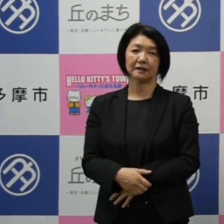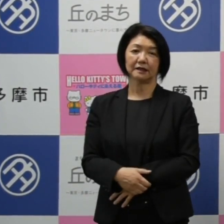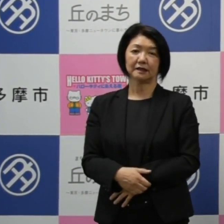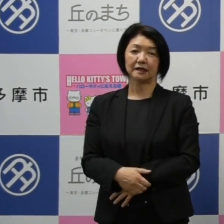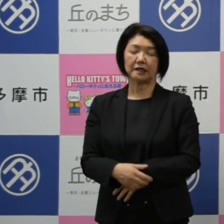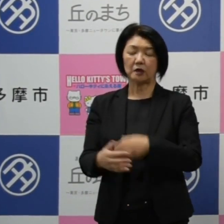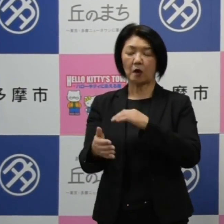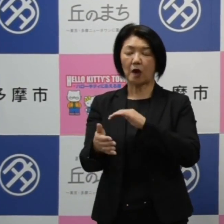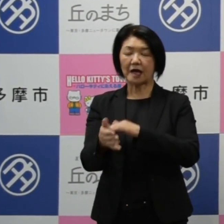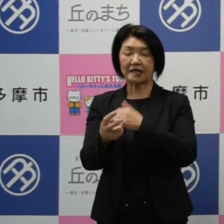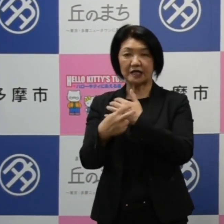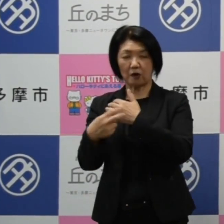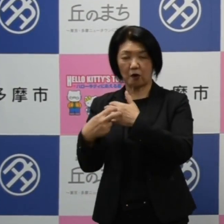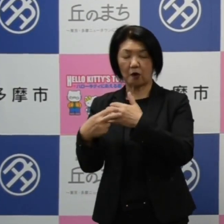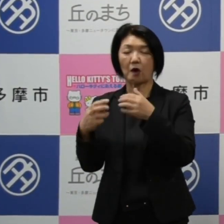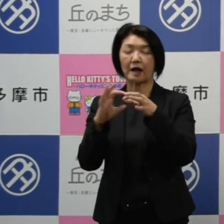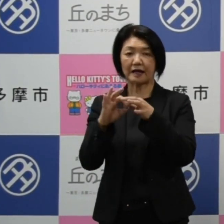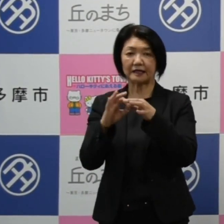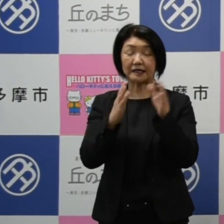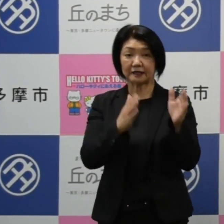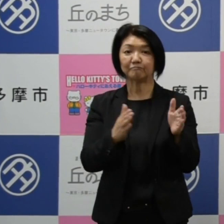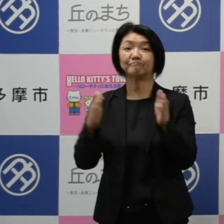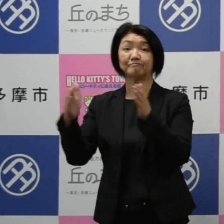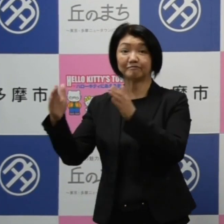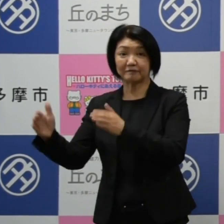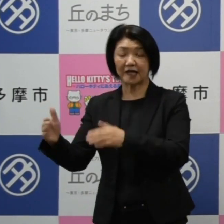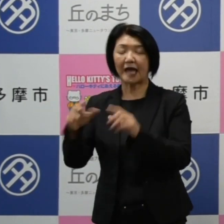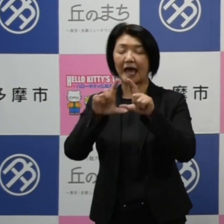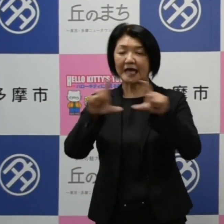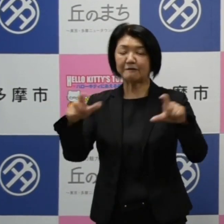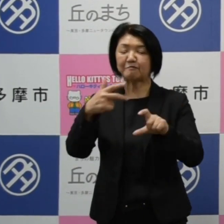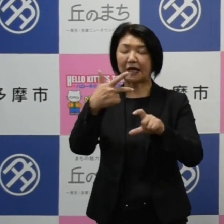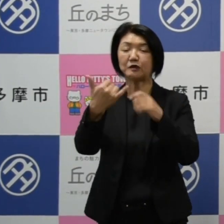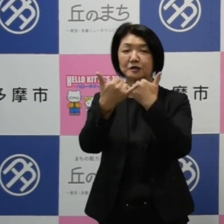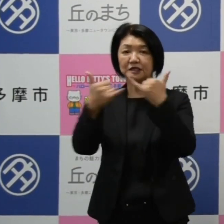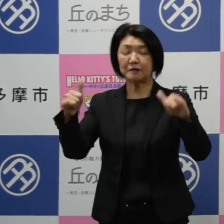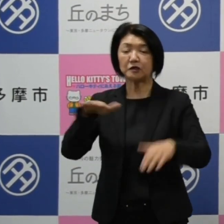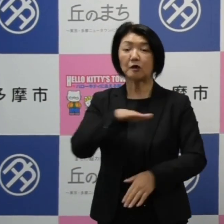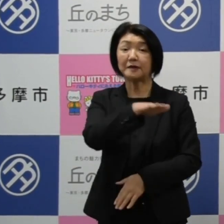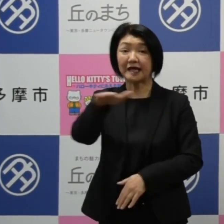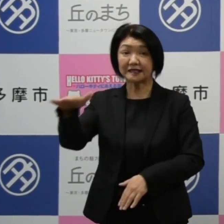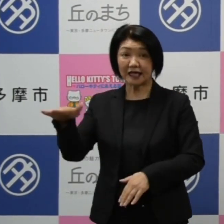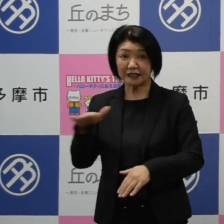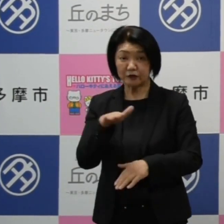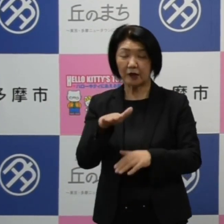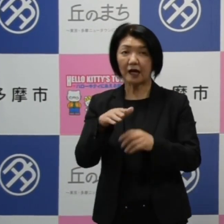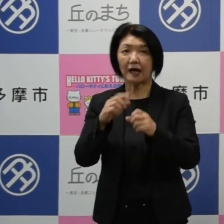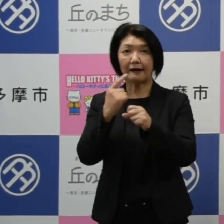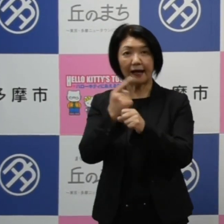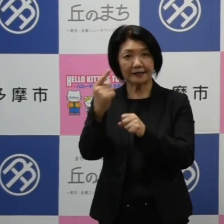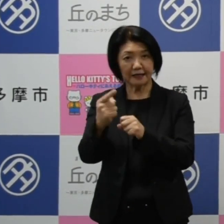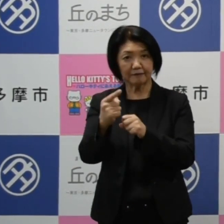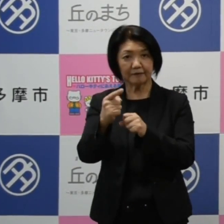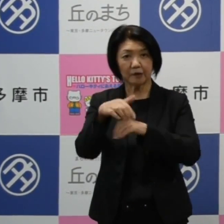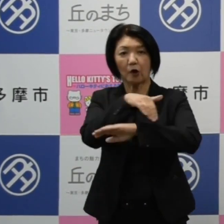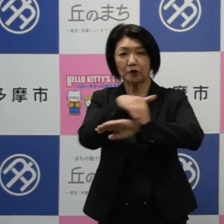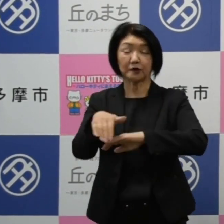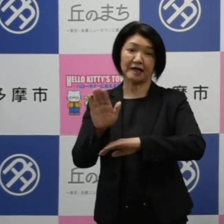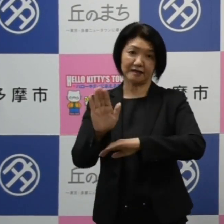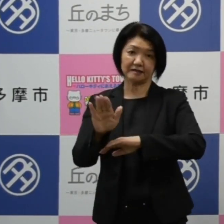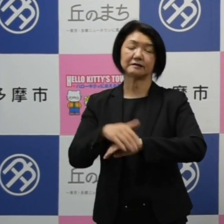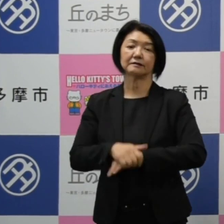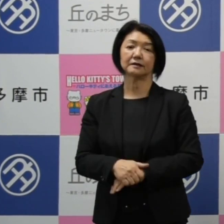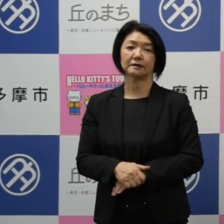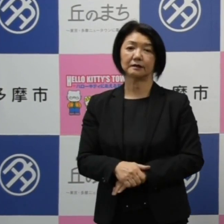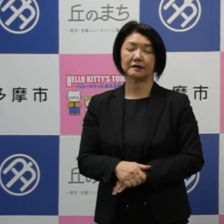医療従事者以外の市民の方への郵送は年が明けてからの予定です。接種は